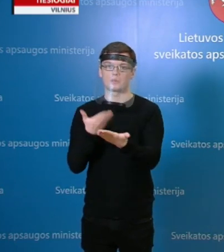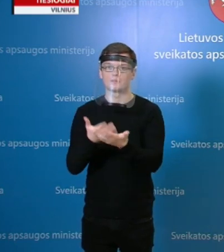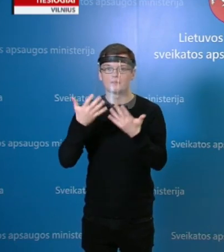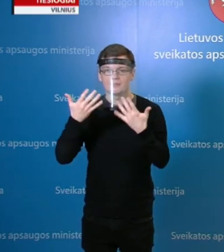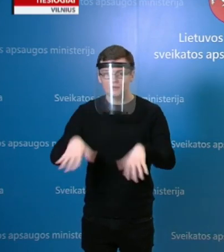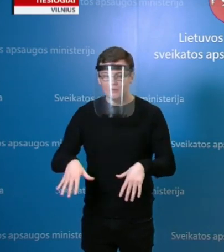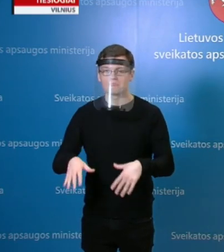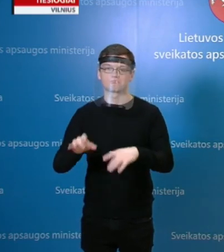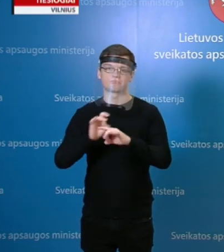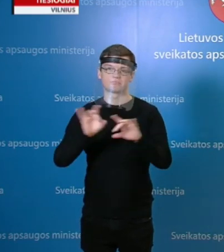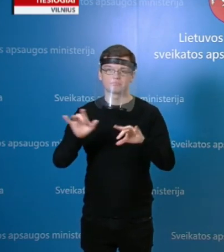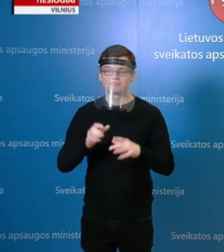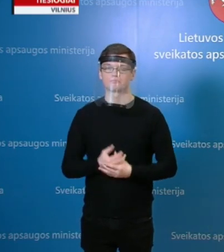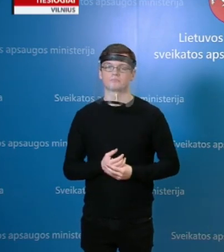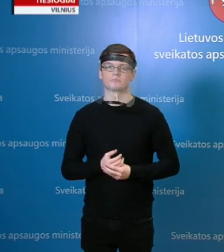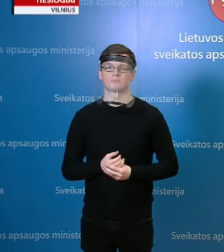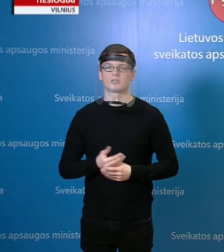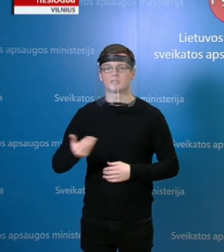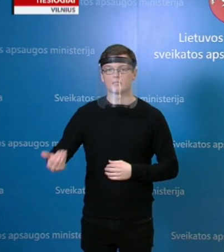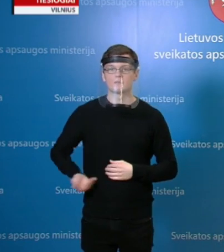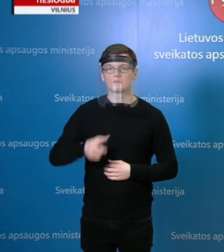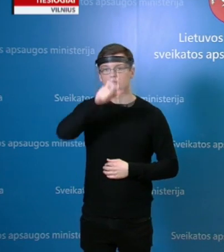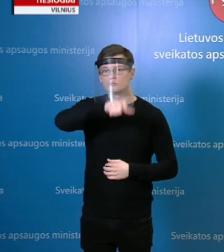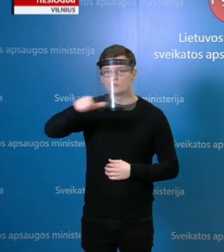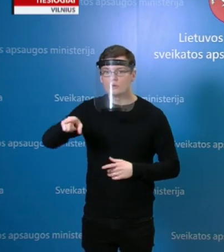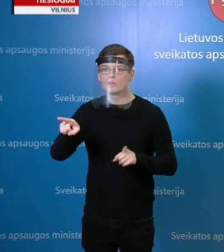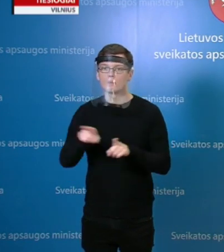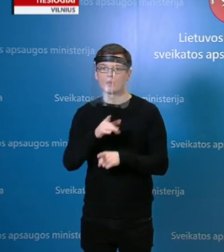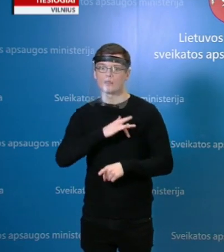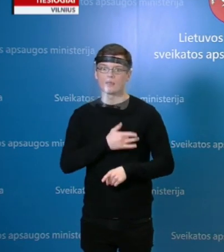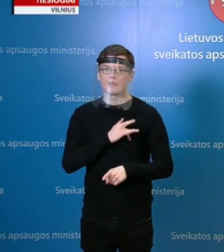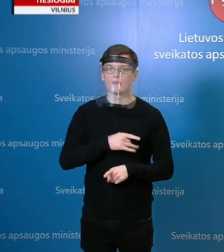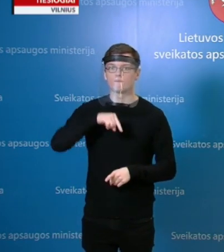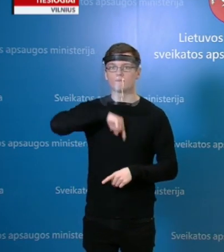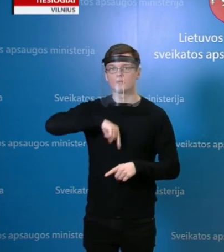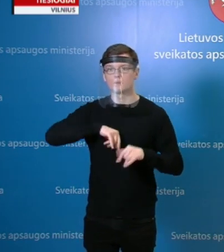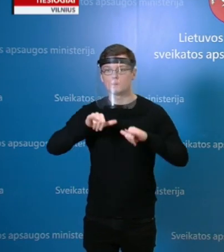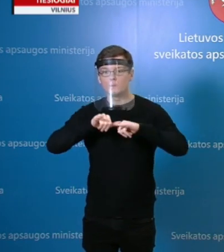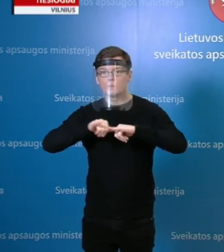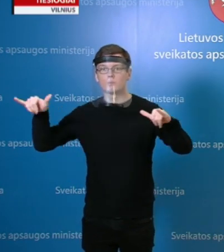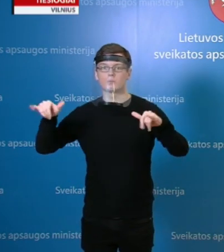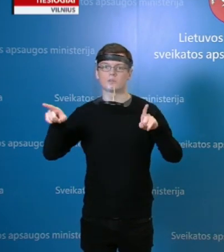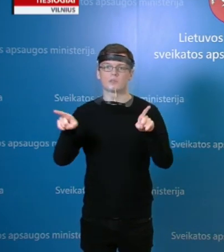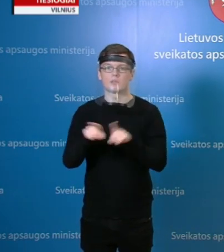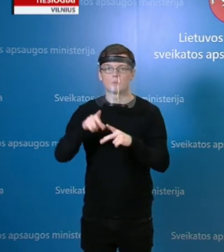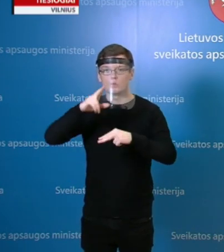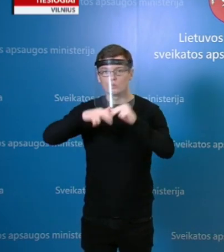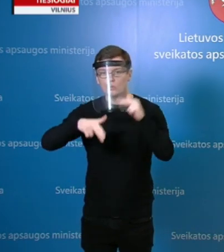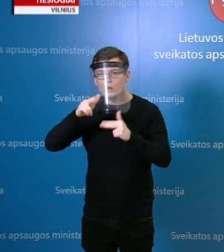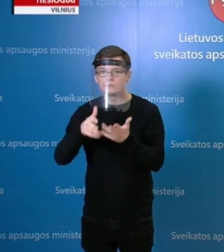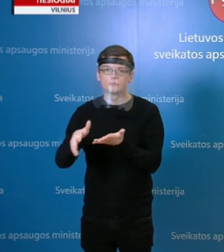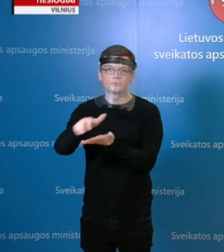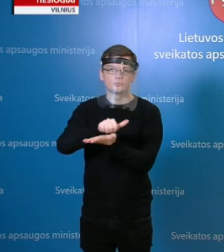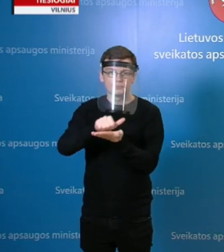klausimą, kad gyventojai nurodo ir augantį nerimą, tai yra matyti ir nuotaikos sutrikimų didesnė